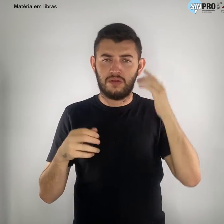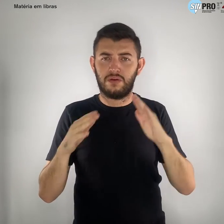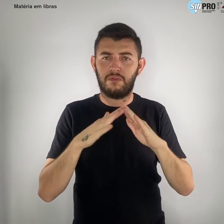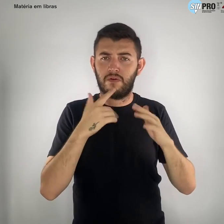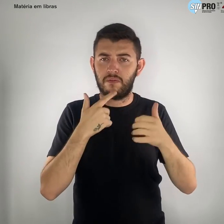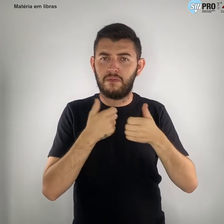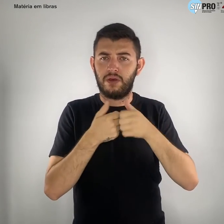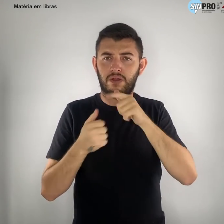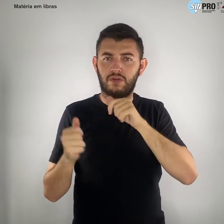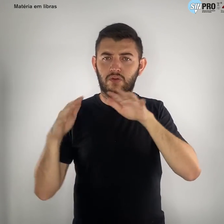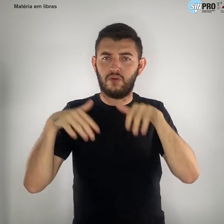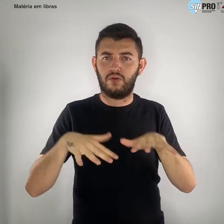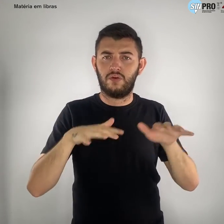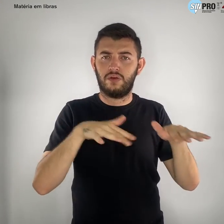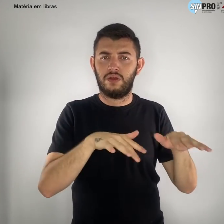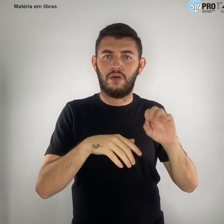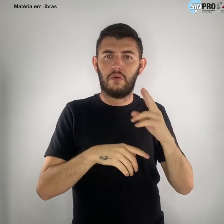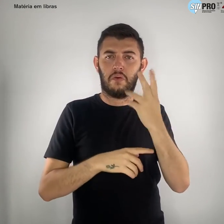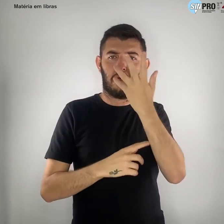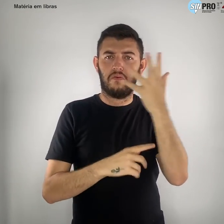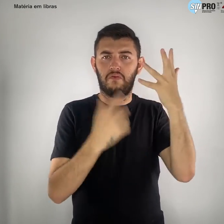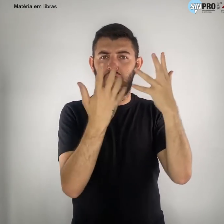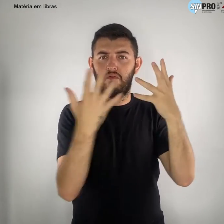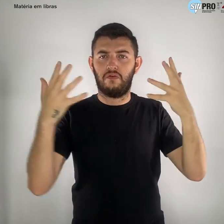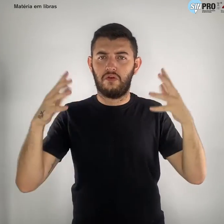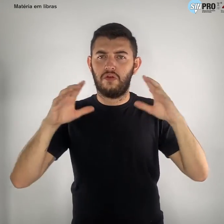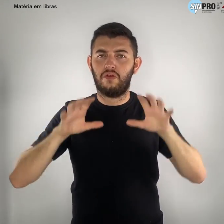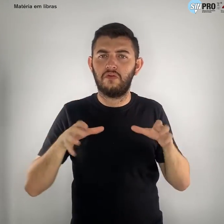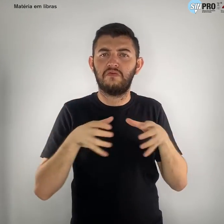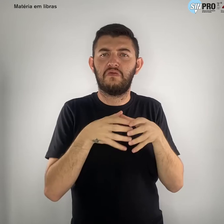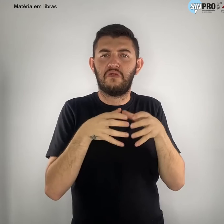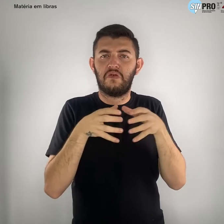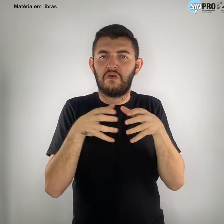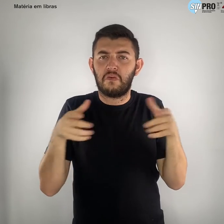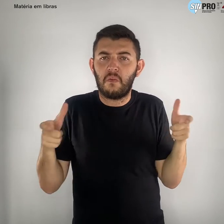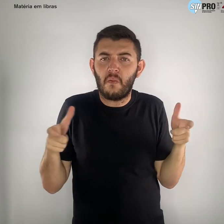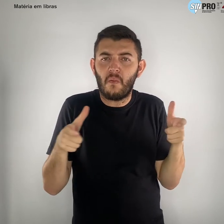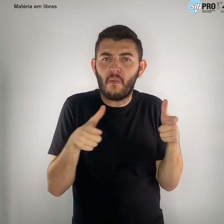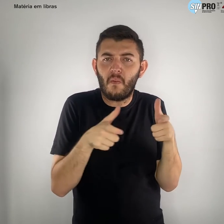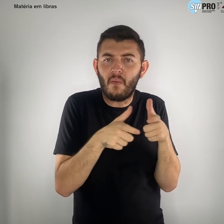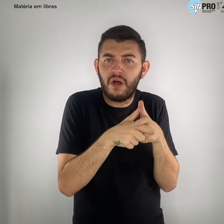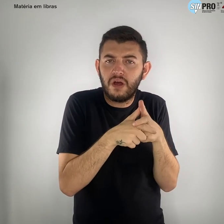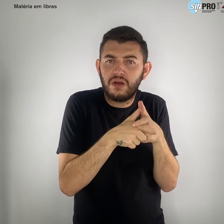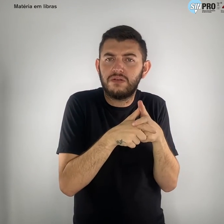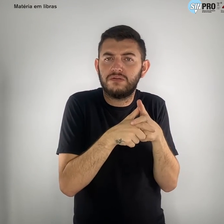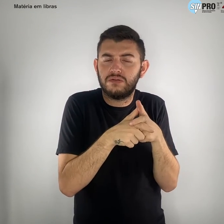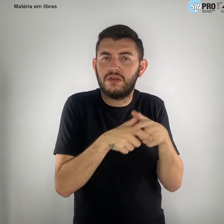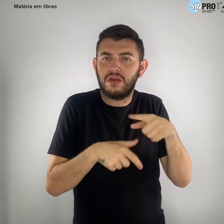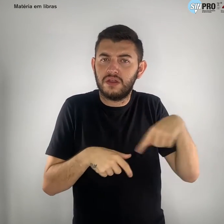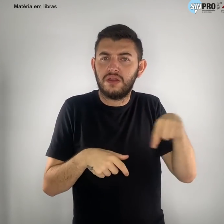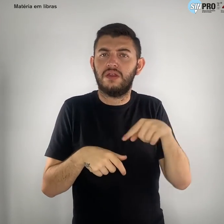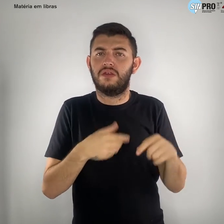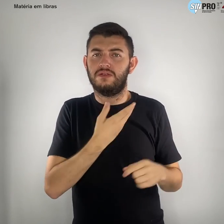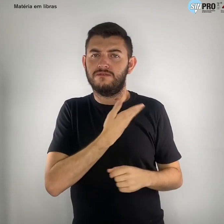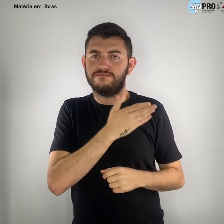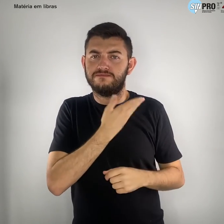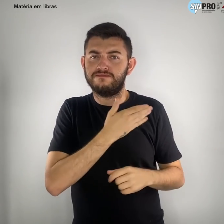das águas e florestas, itinerantes, do campo, excluídas nos diferentes espaços